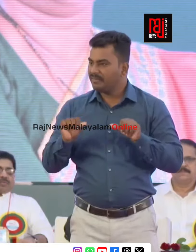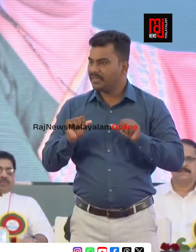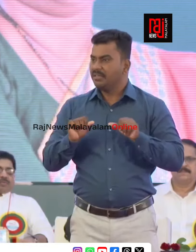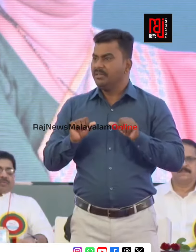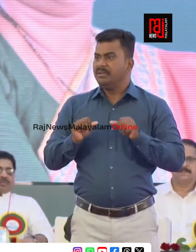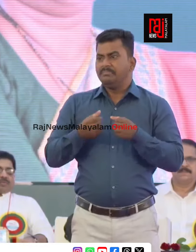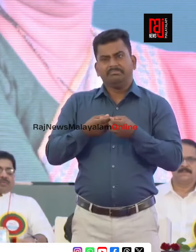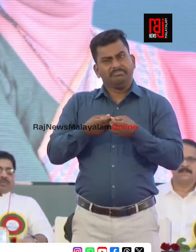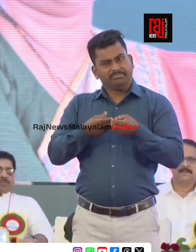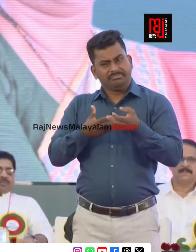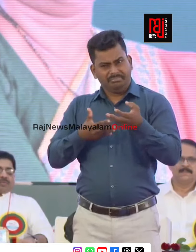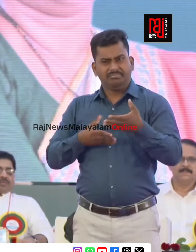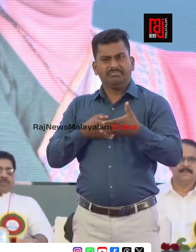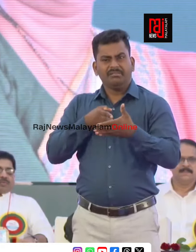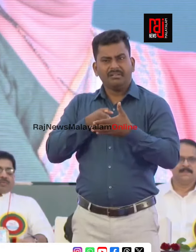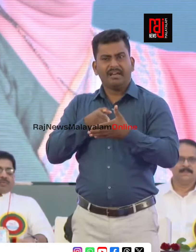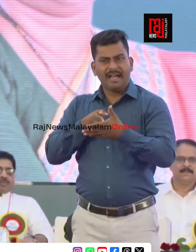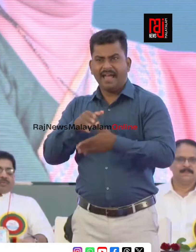ഇവക്കെല്ലാം ഉപരിയായി